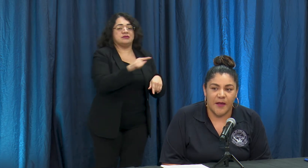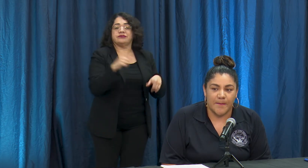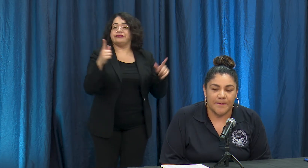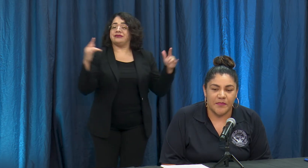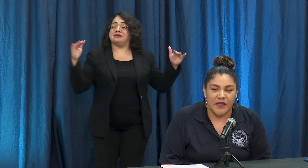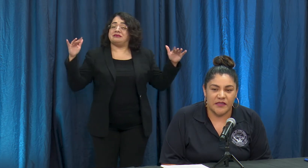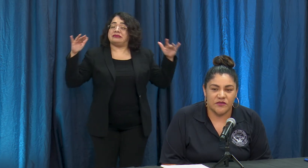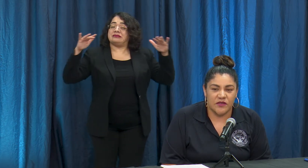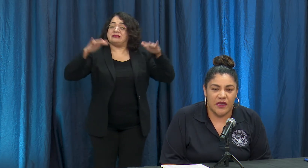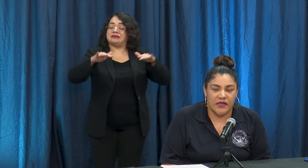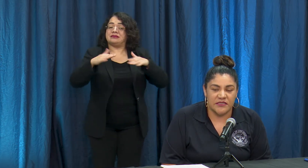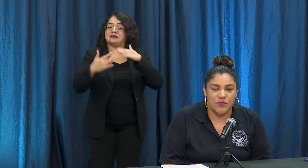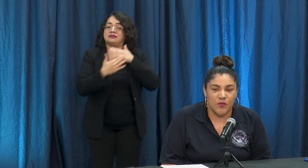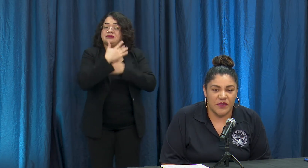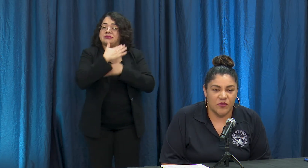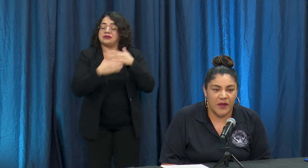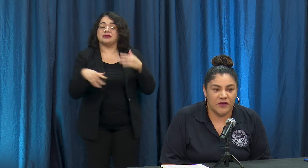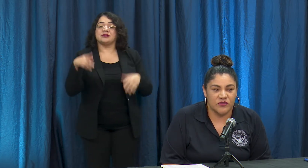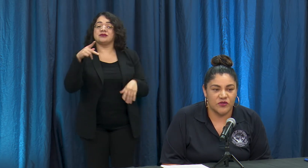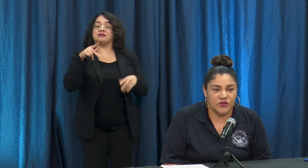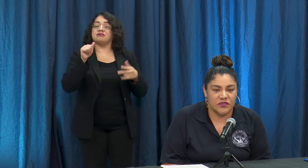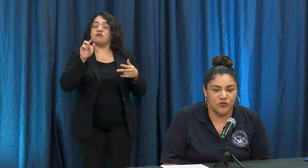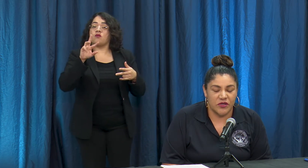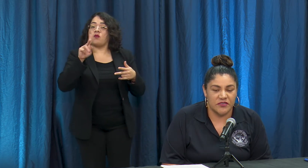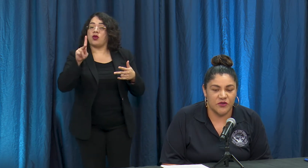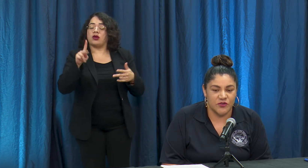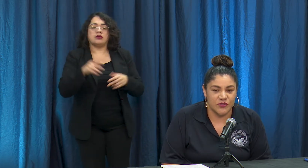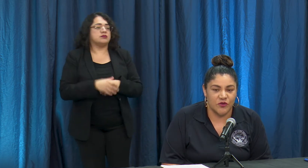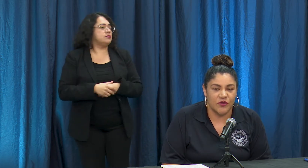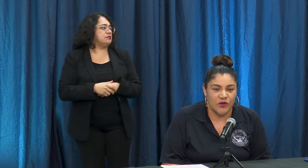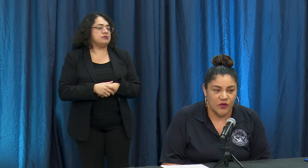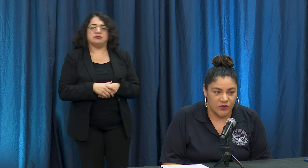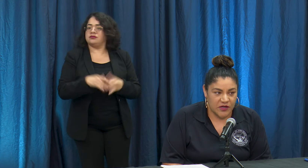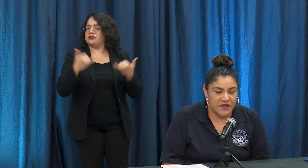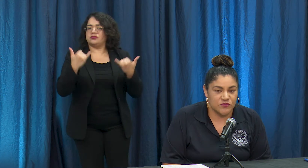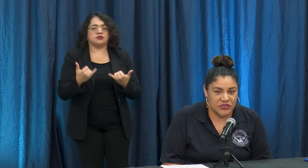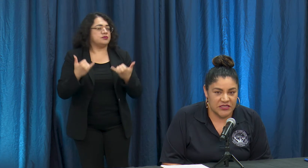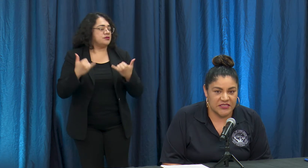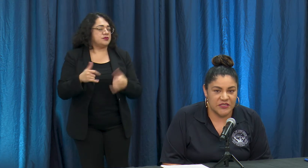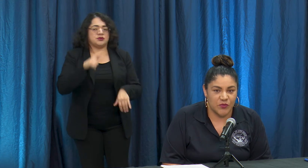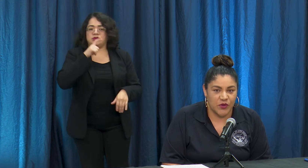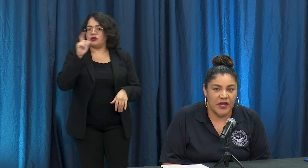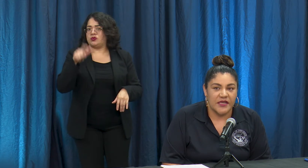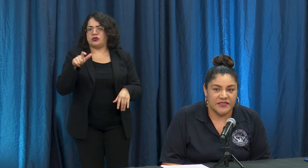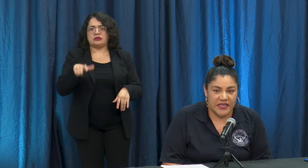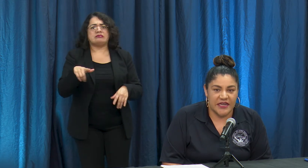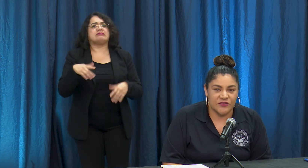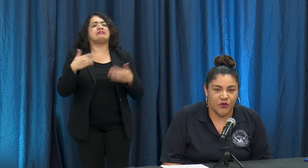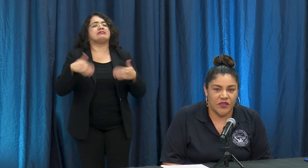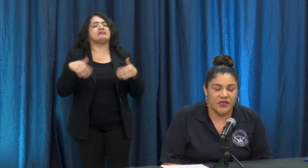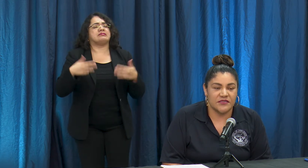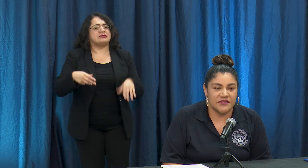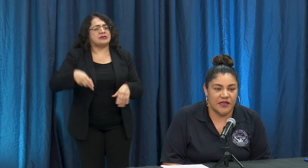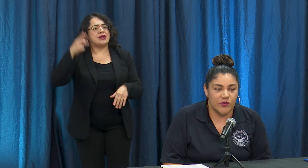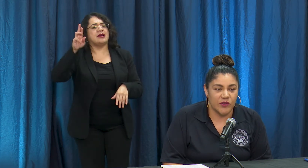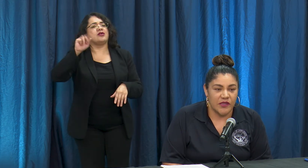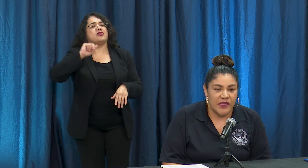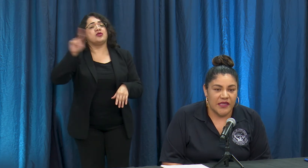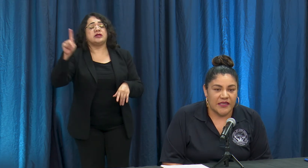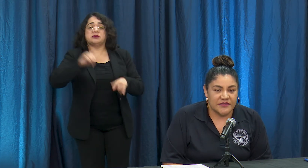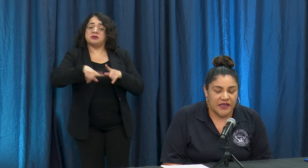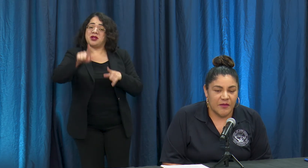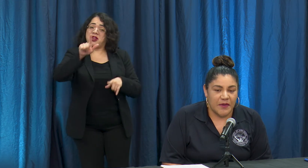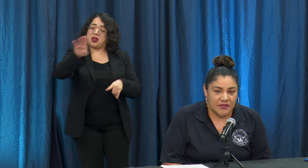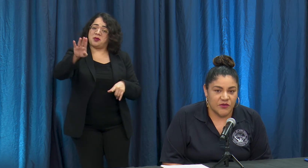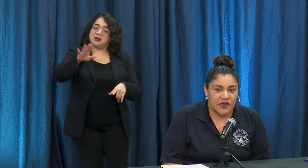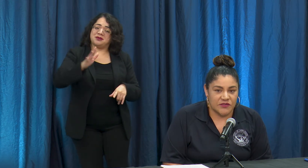y eso en este momento para nosotros es muy riesgoso. Otra vez, muchas gracias por seguir las órdenes de salud